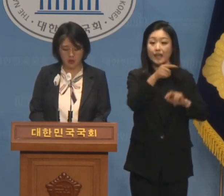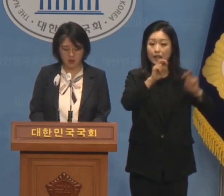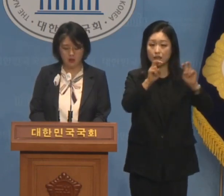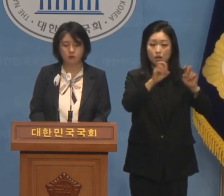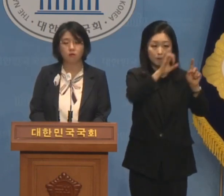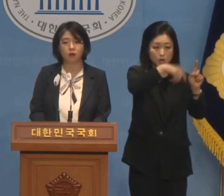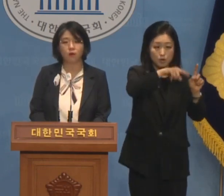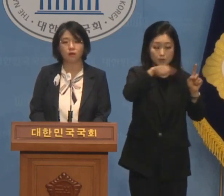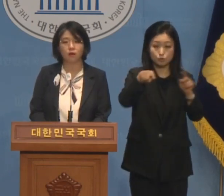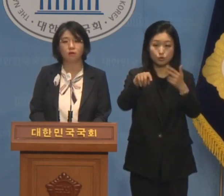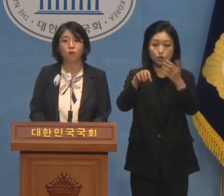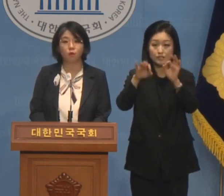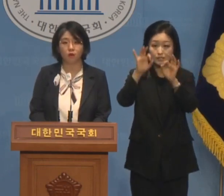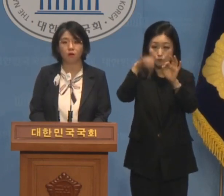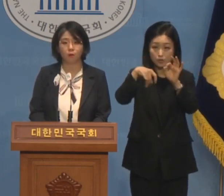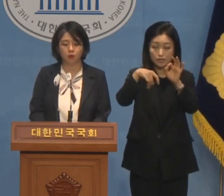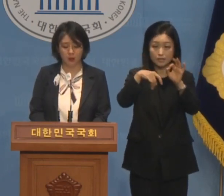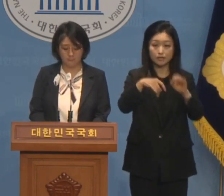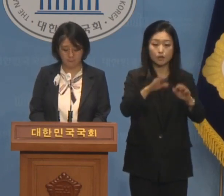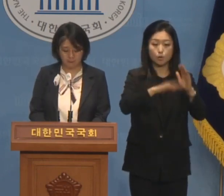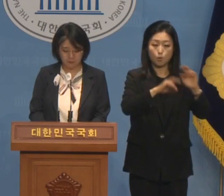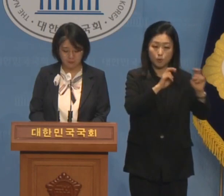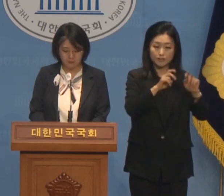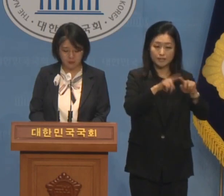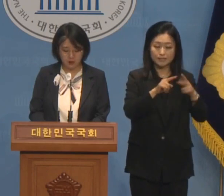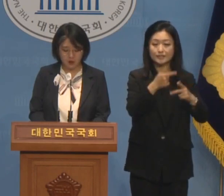대기업이거나 한전자회사인 공기업입니다.